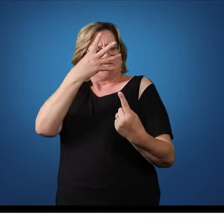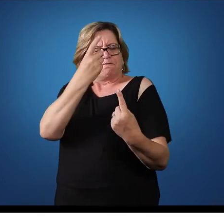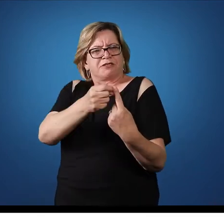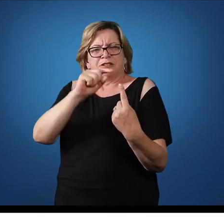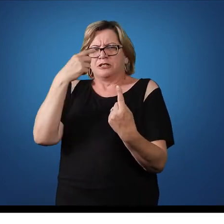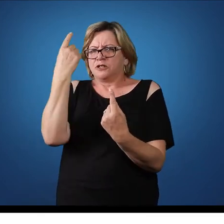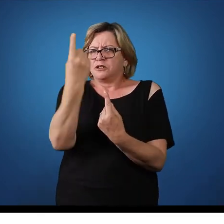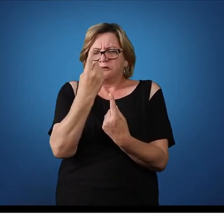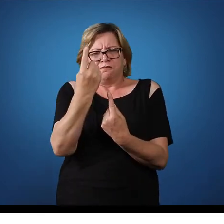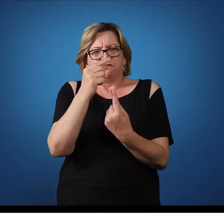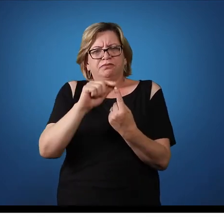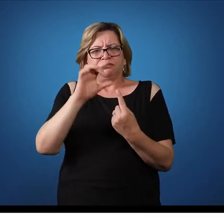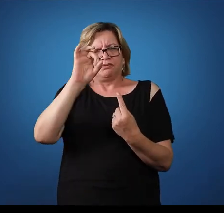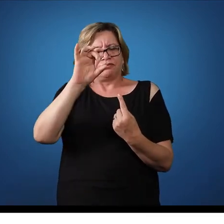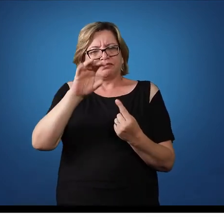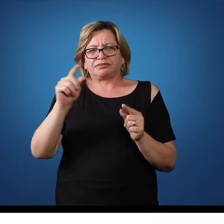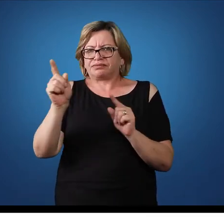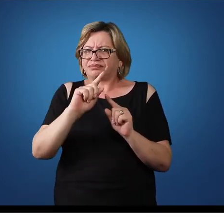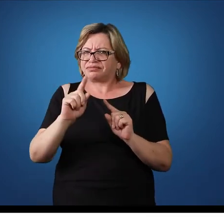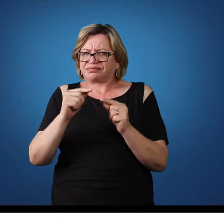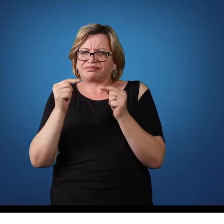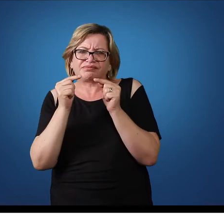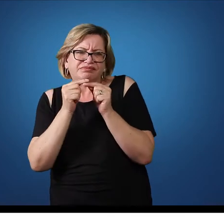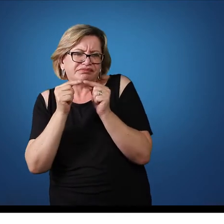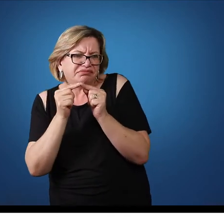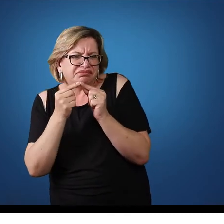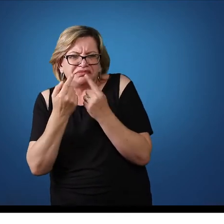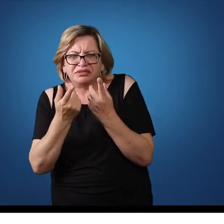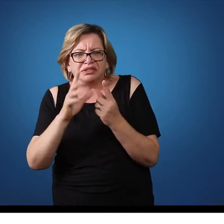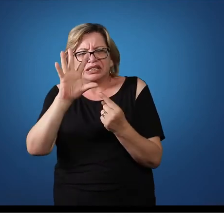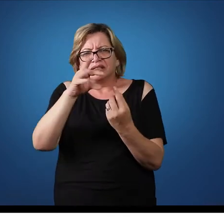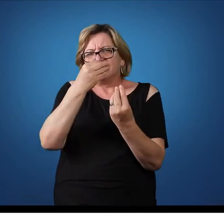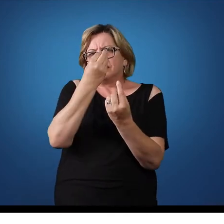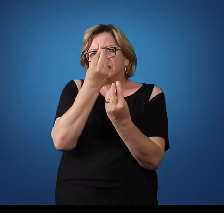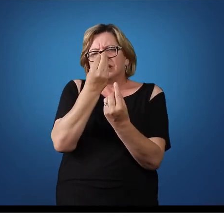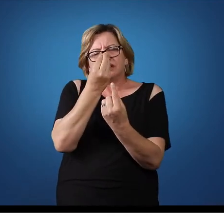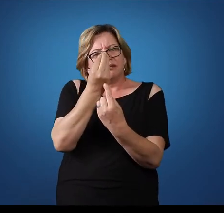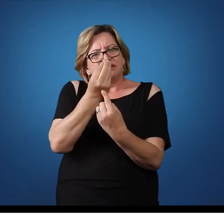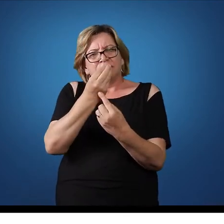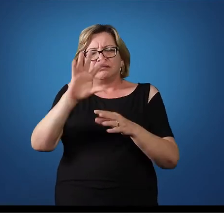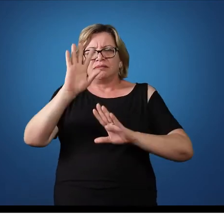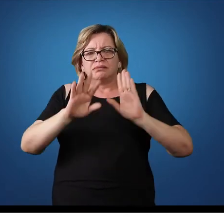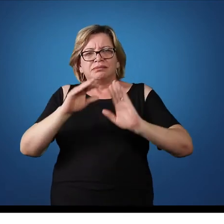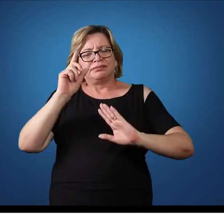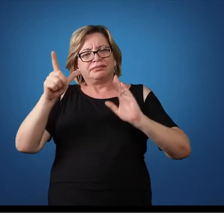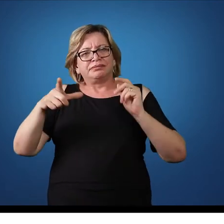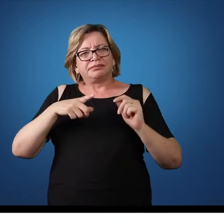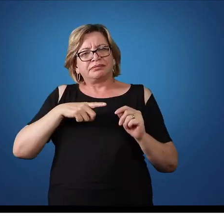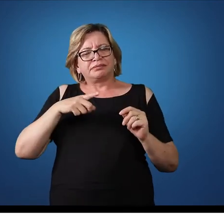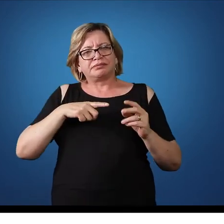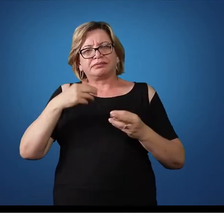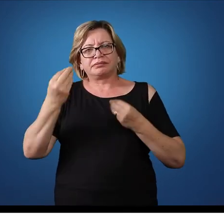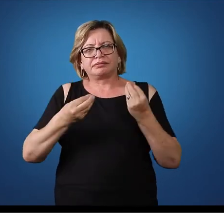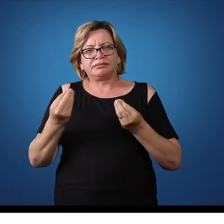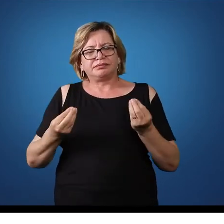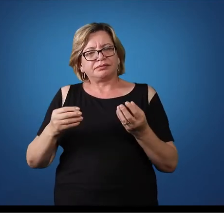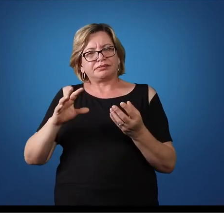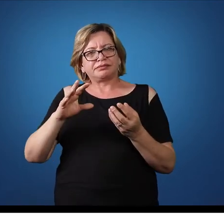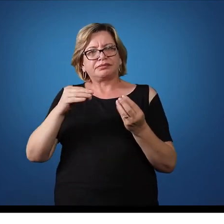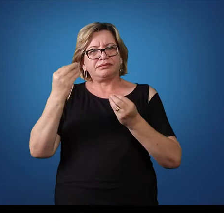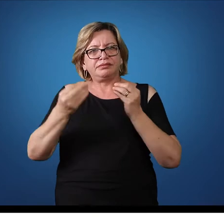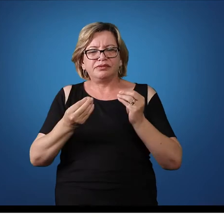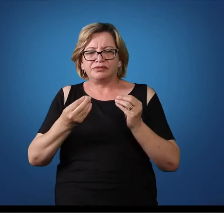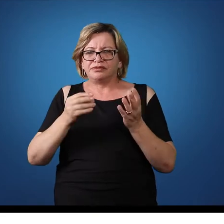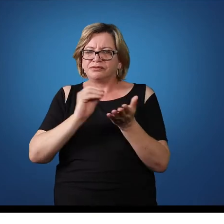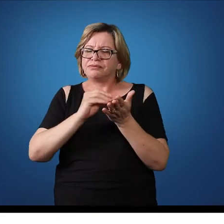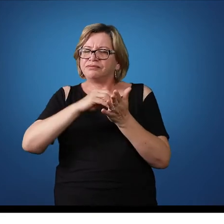arte nunca tem a ver com arte não parece razoável, porque há casos em que, por exemplo, a produção da obra de arte, ela própria é